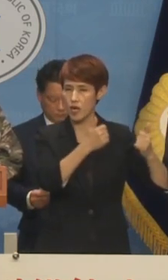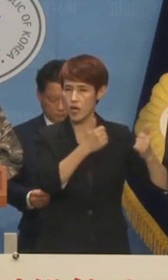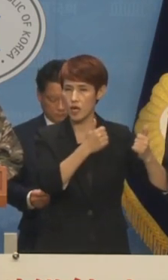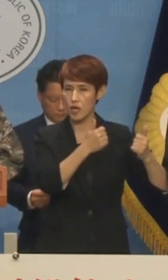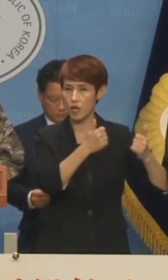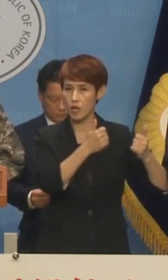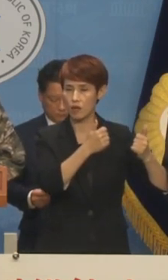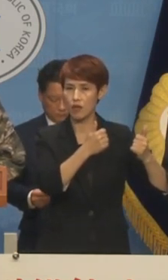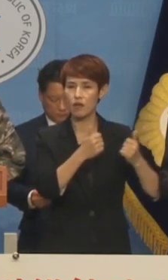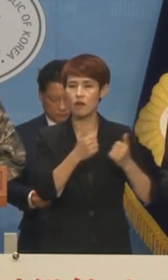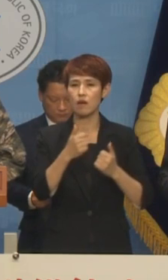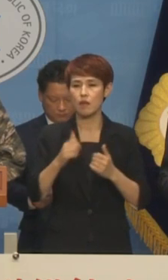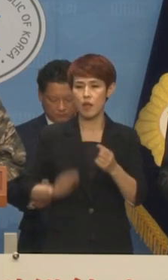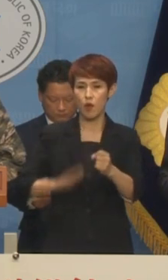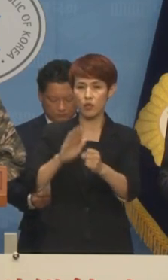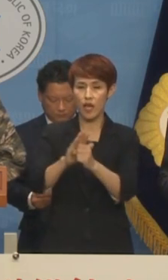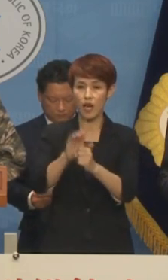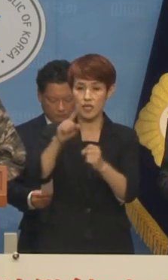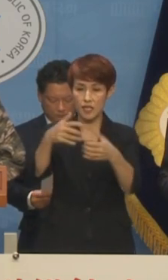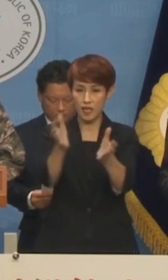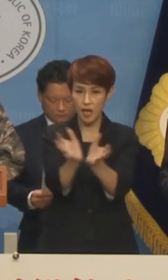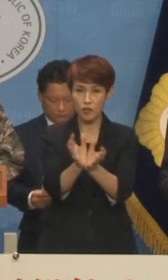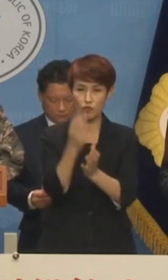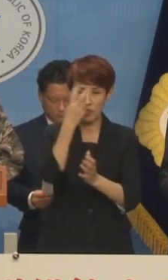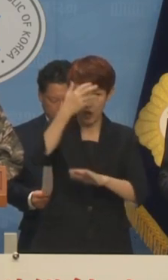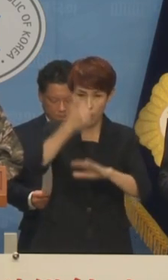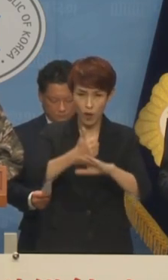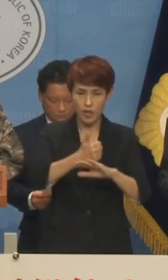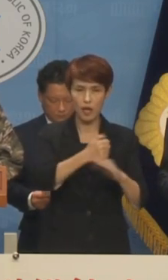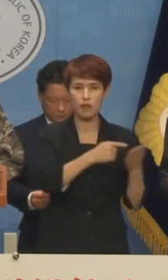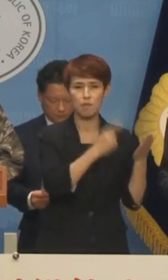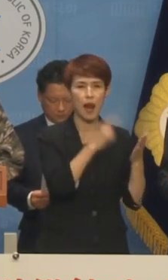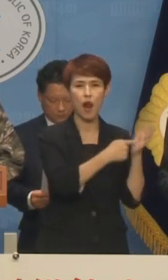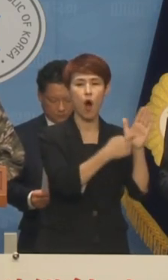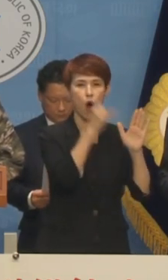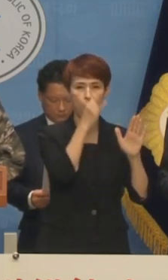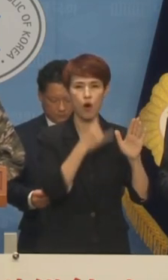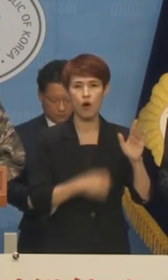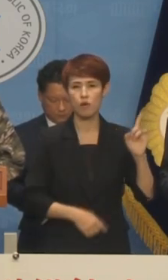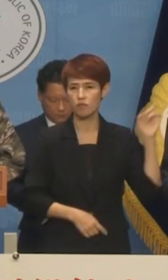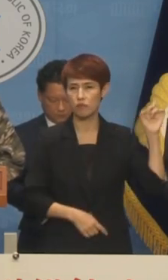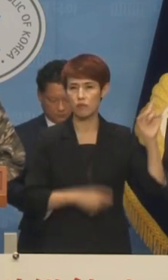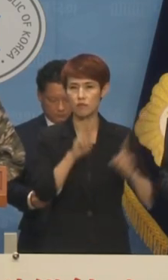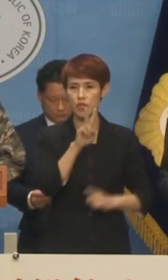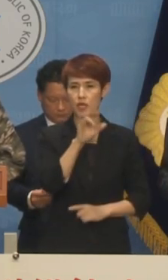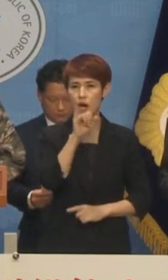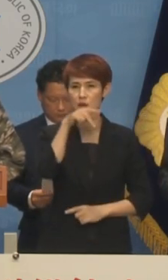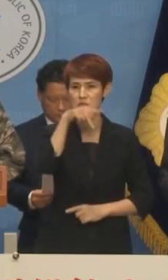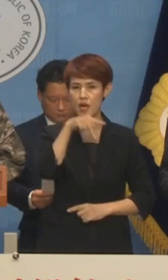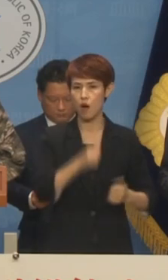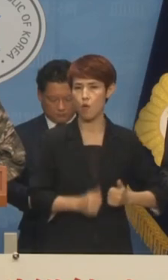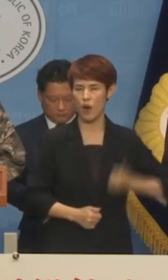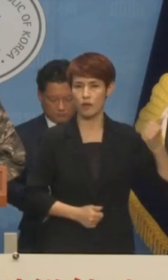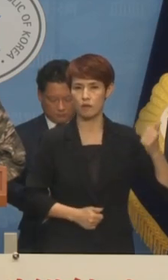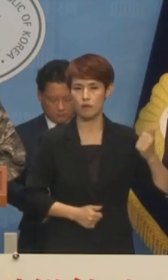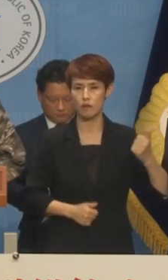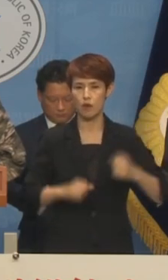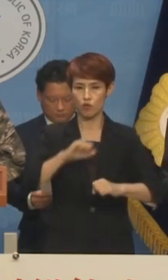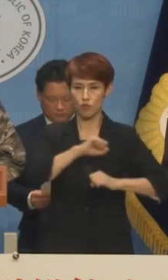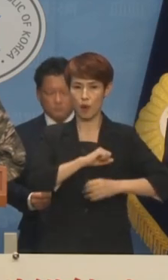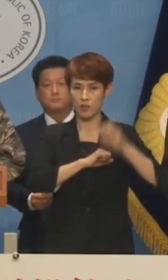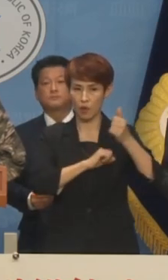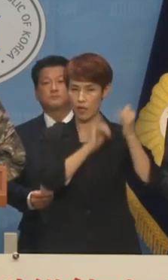해병대 1사단 수사 결과에 대한 언급이 있었고 VIP가 격노하면서 국방부 장관과